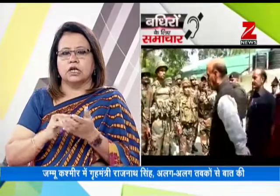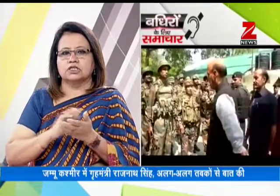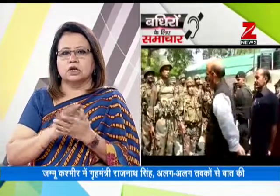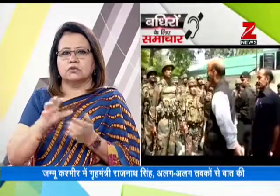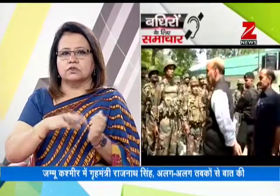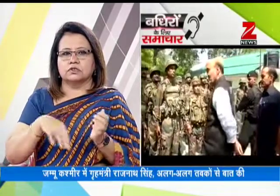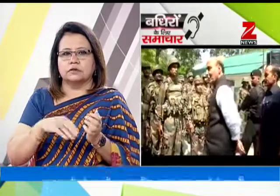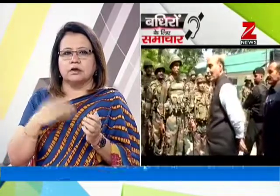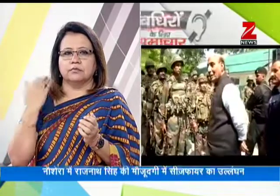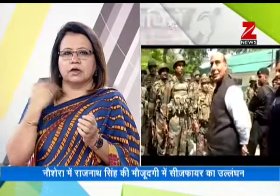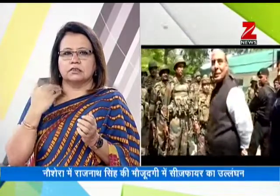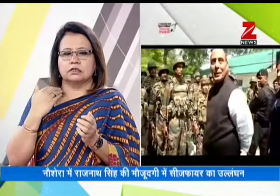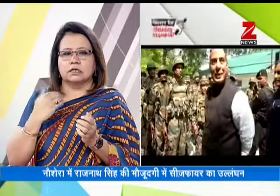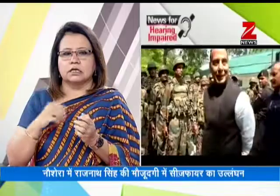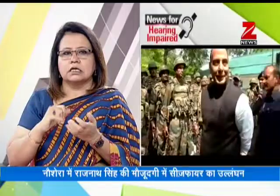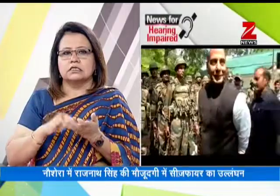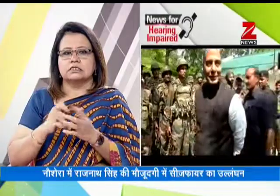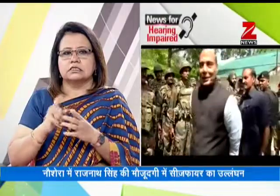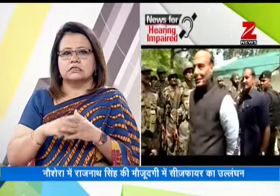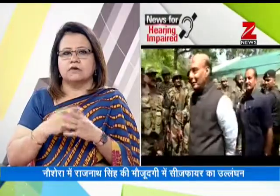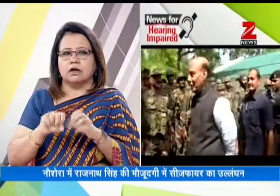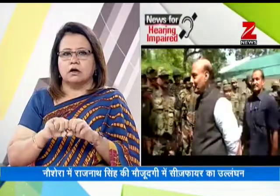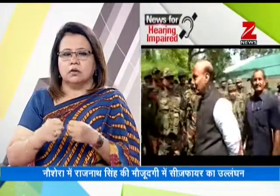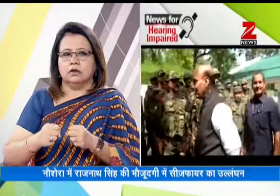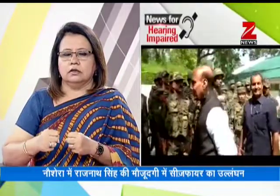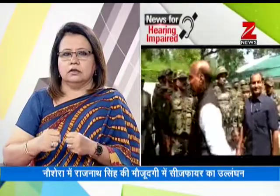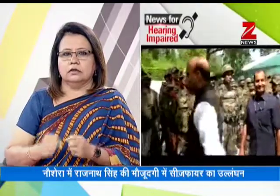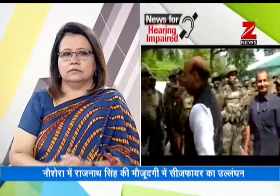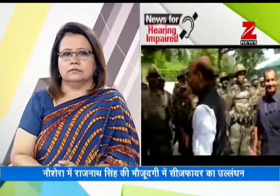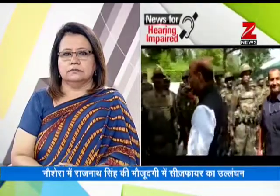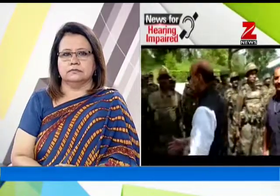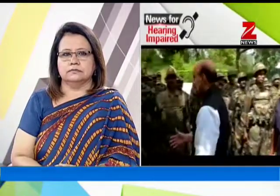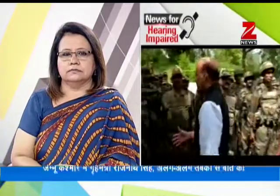शाहपुर सेक्टर में पाकिस्तान ने सीज फायर का उल्लंघन किया।